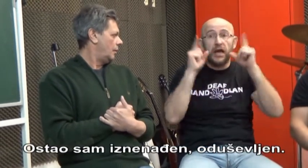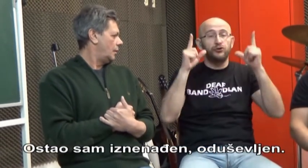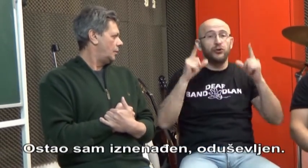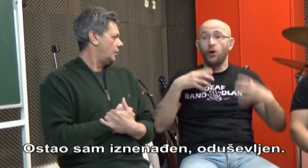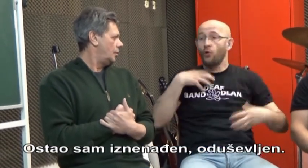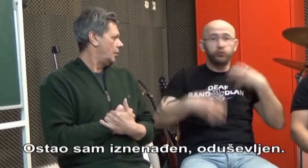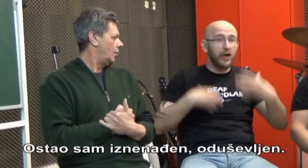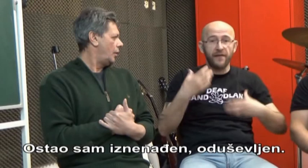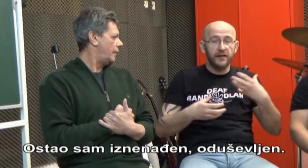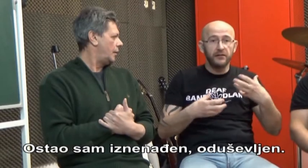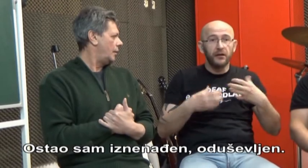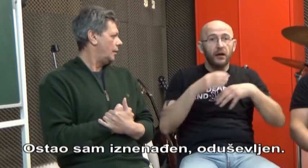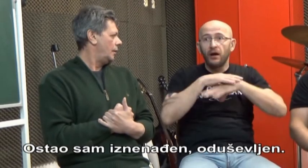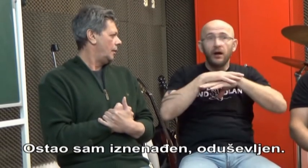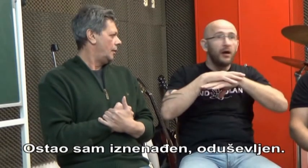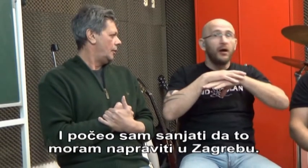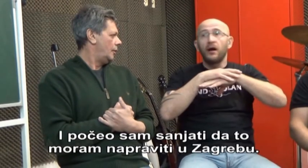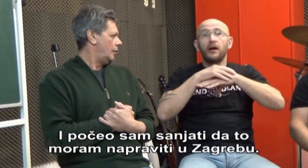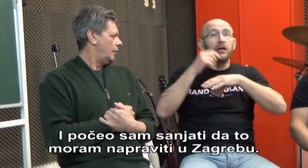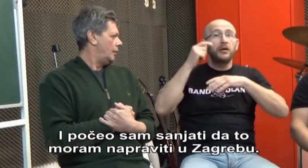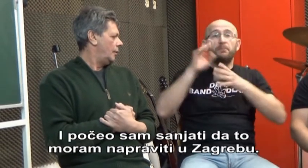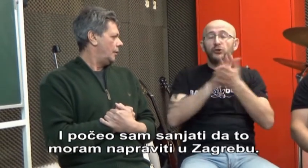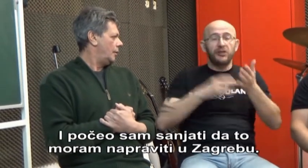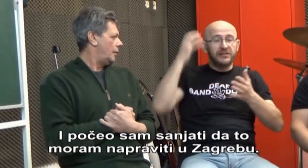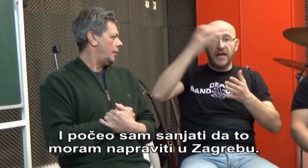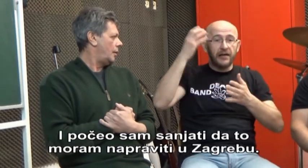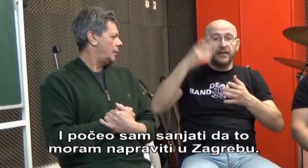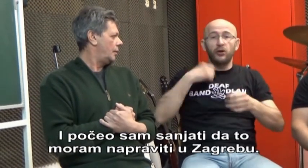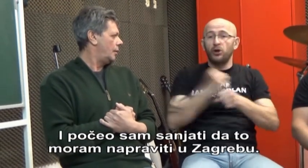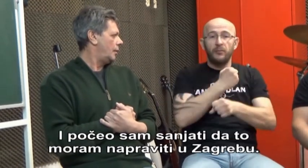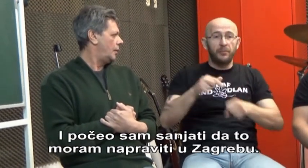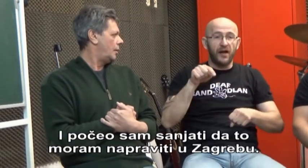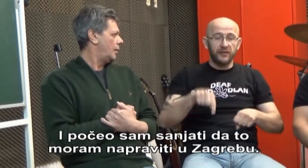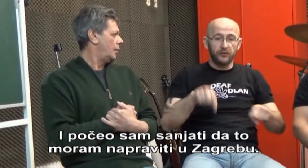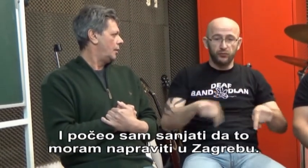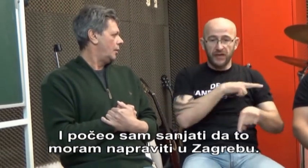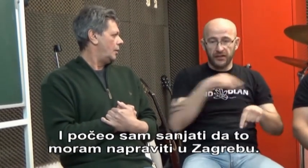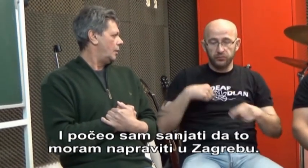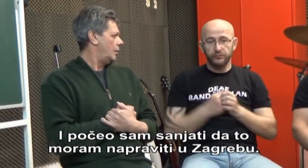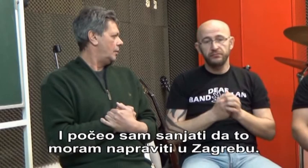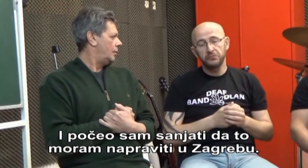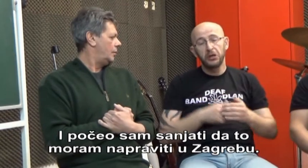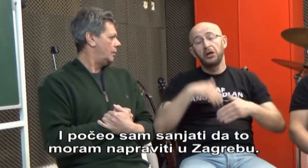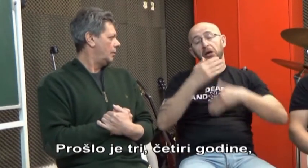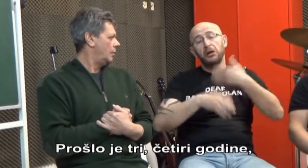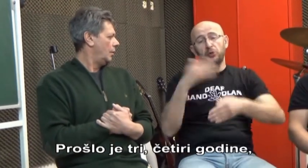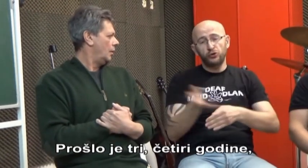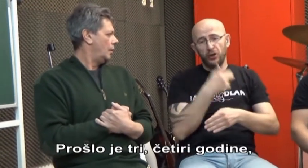nenakon, oduševljen. I pokud sam sanja da to moramo napraviti u Zagrebu. I prošlo je